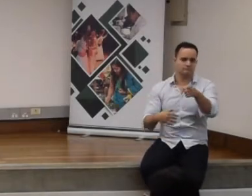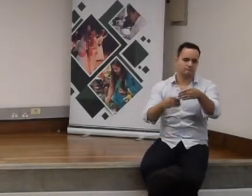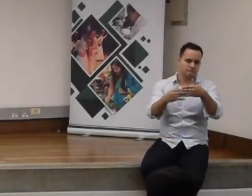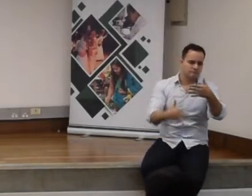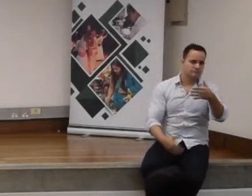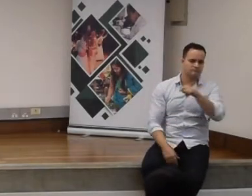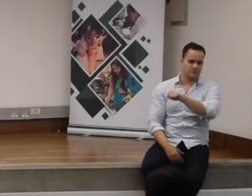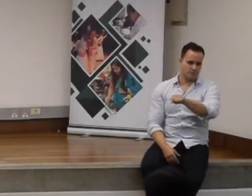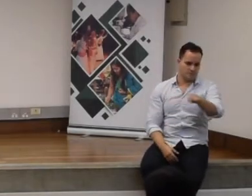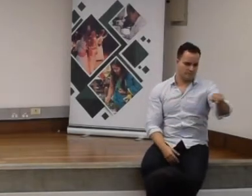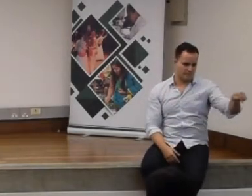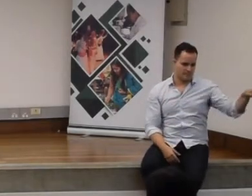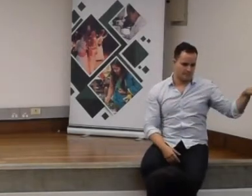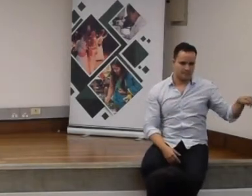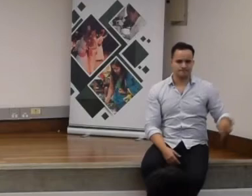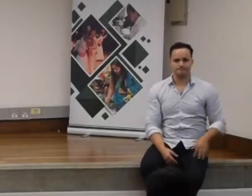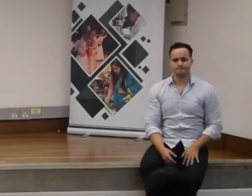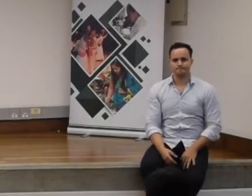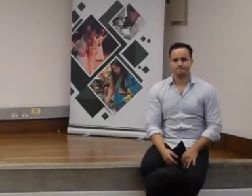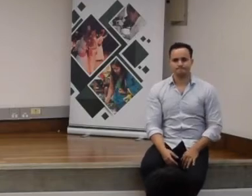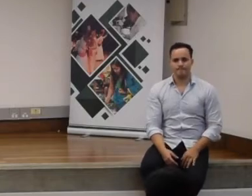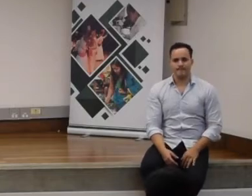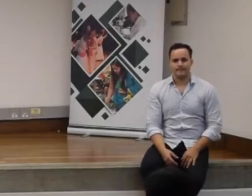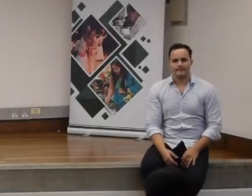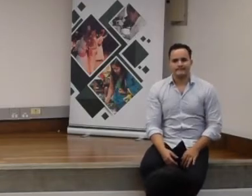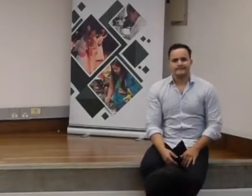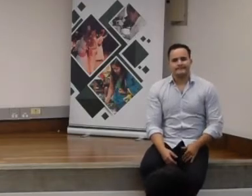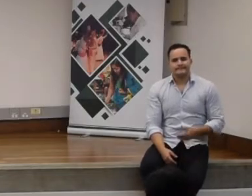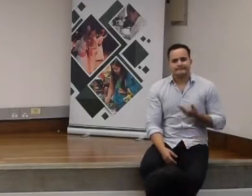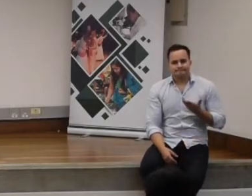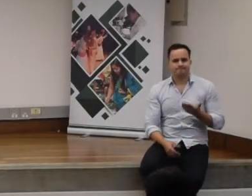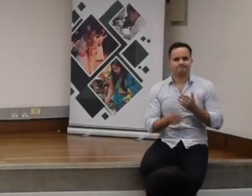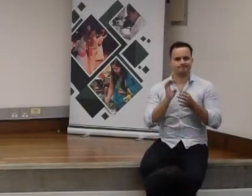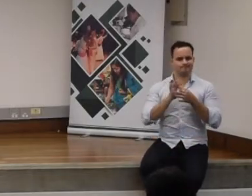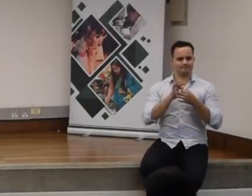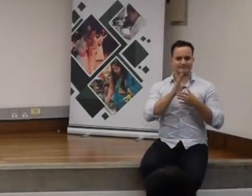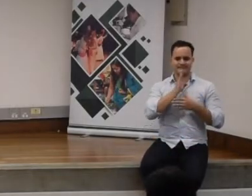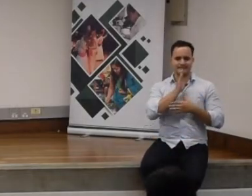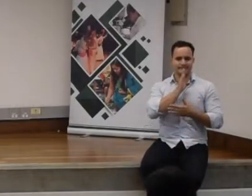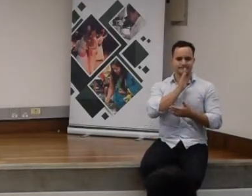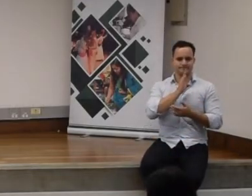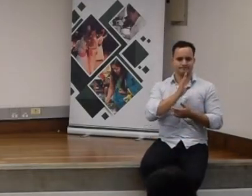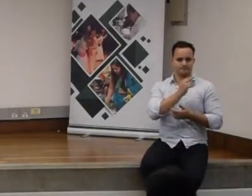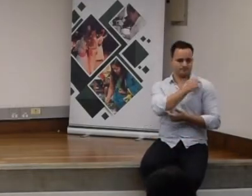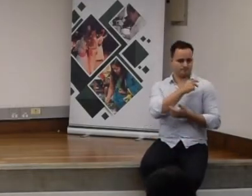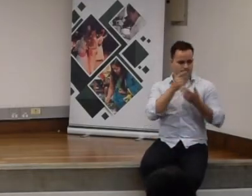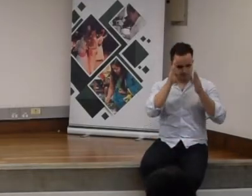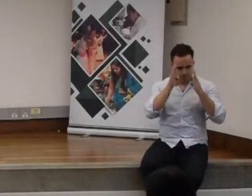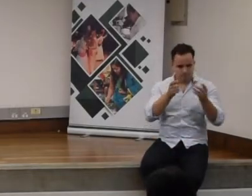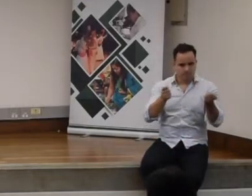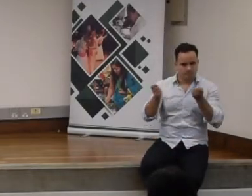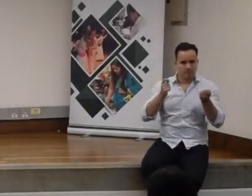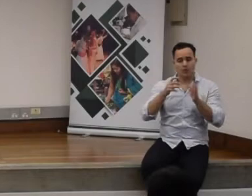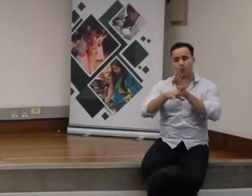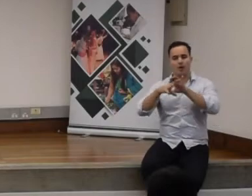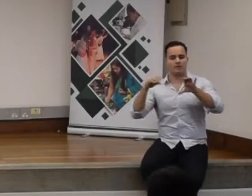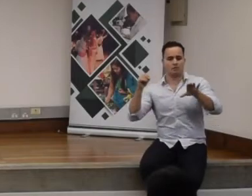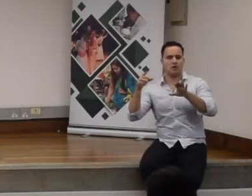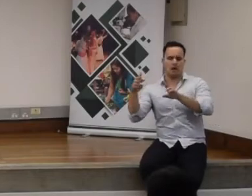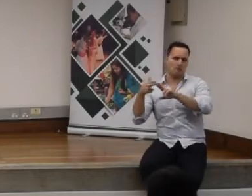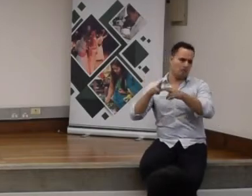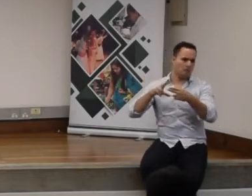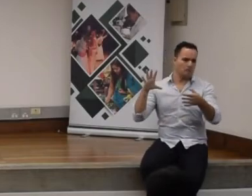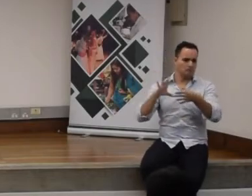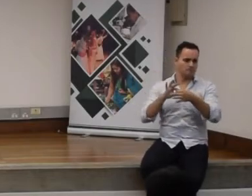regionalización. Cuenta esas relaciones en términos de actores internos y externos y presenta